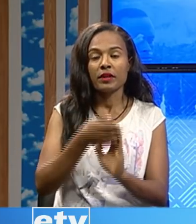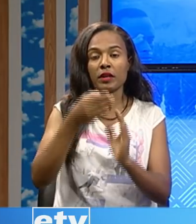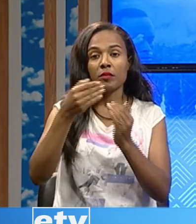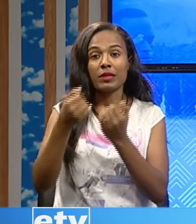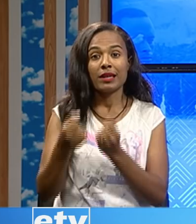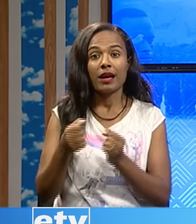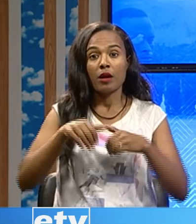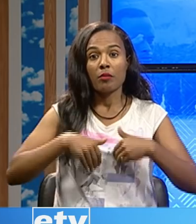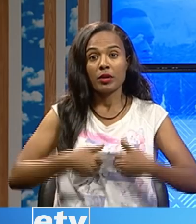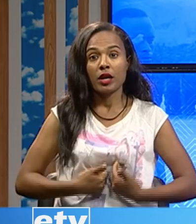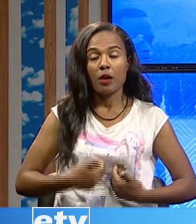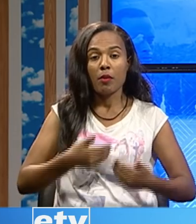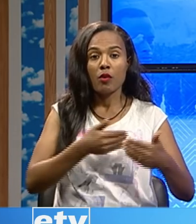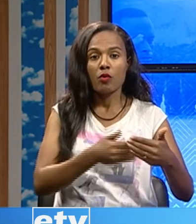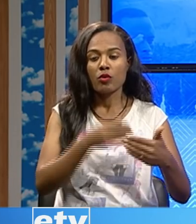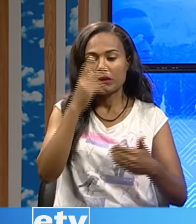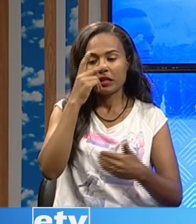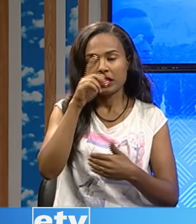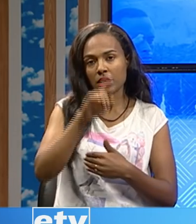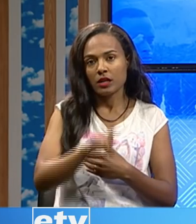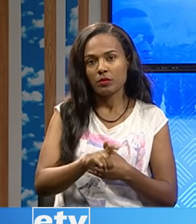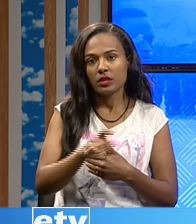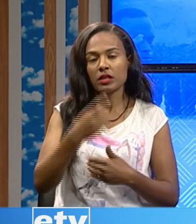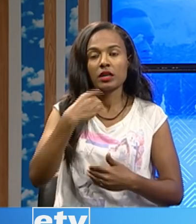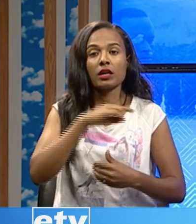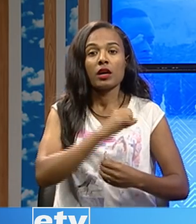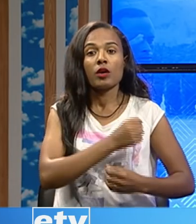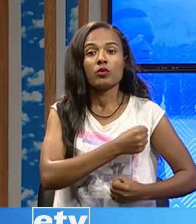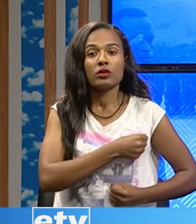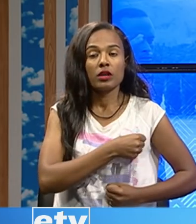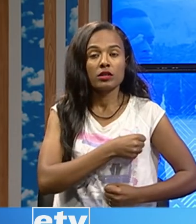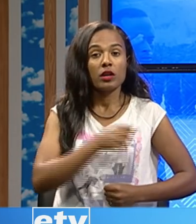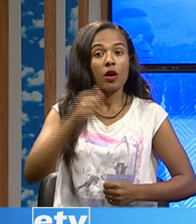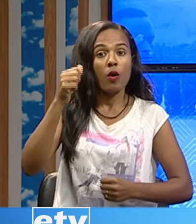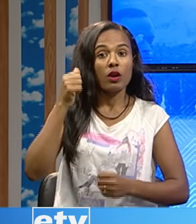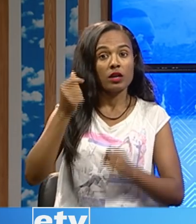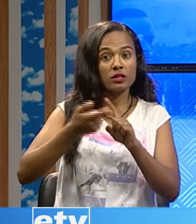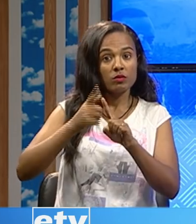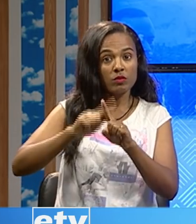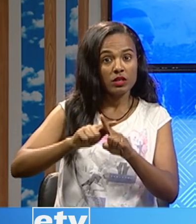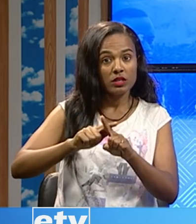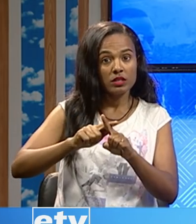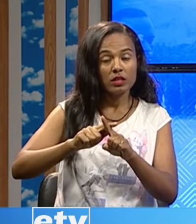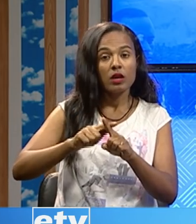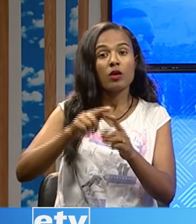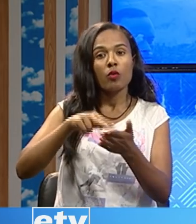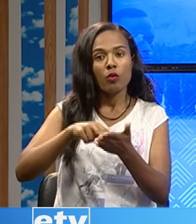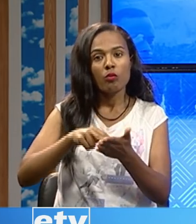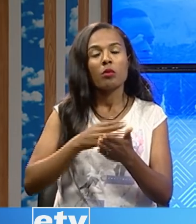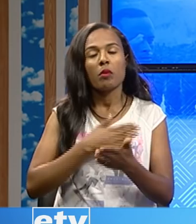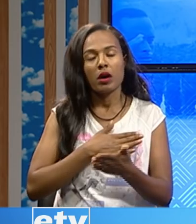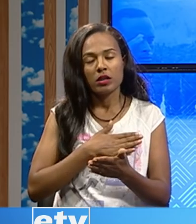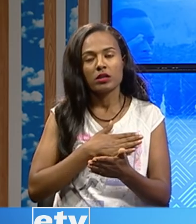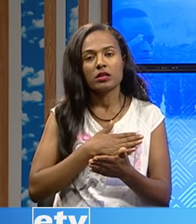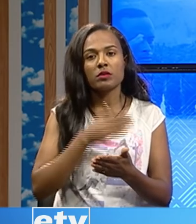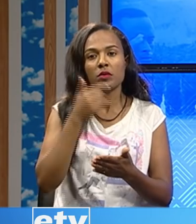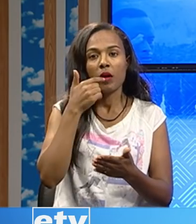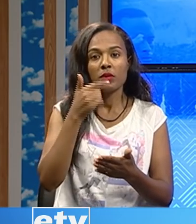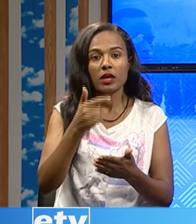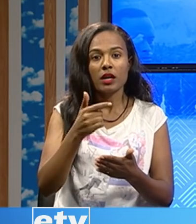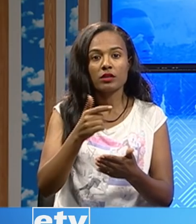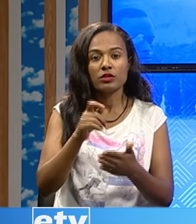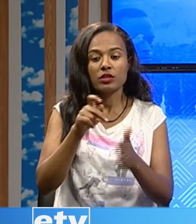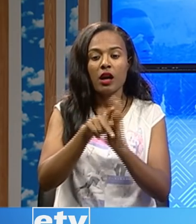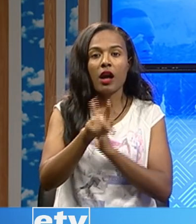በጠንካራና በደካማ ጎን መታየት አለበት። ከኛ ለምሳሌ አርሚ ወደኋላ ሲመለስ ከኋላ ያለው ኃይል ቁም ባክህን ምናምን በባንዲራ አምላክ ምናምን ነው የሚለው እንጂ